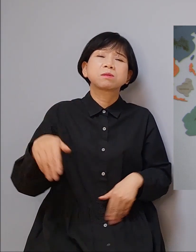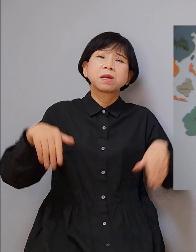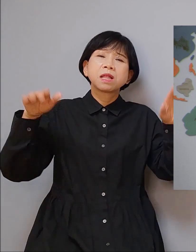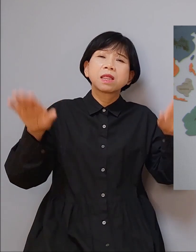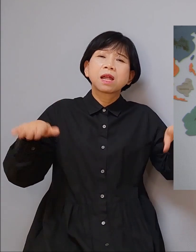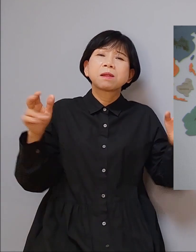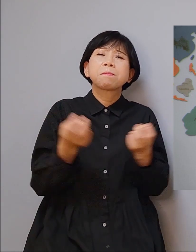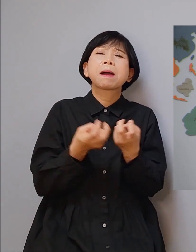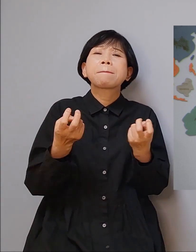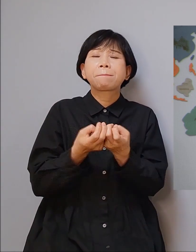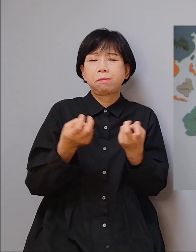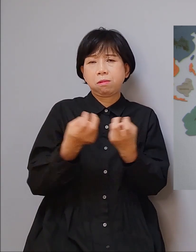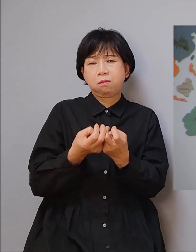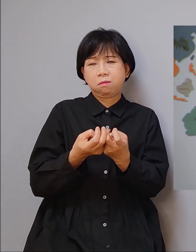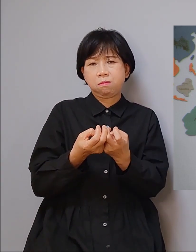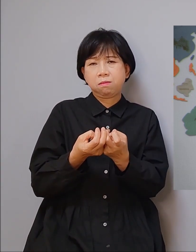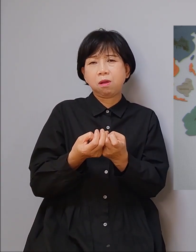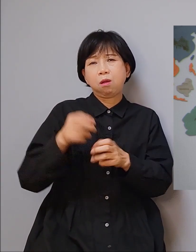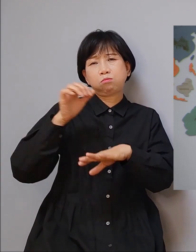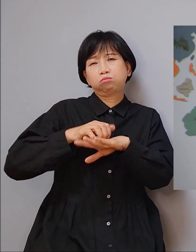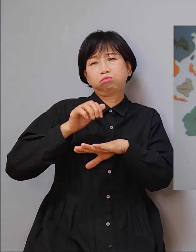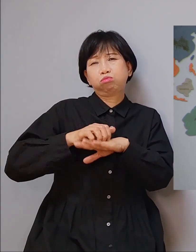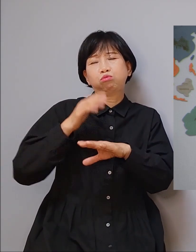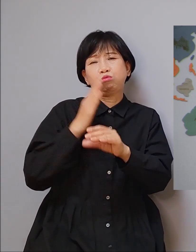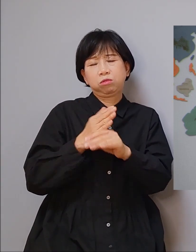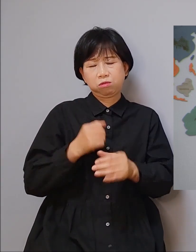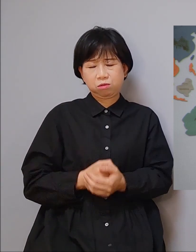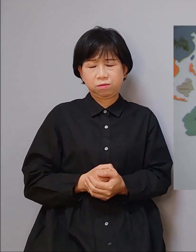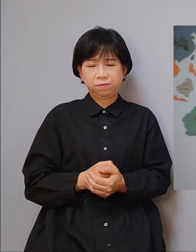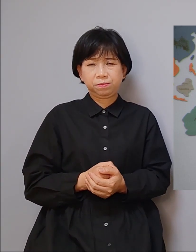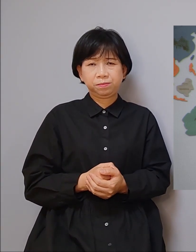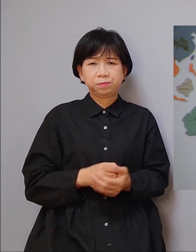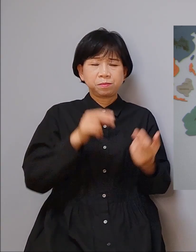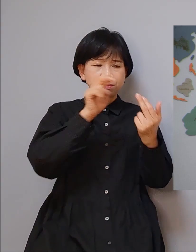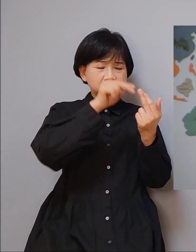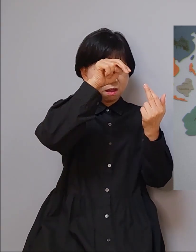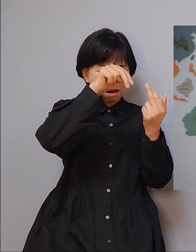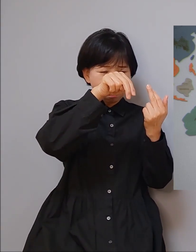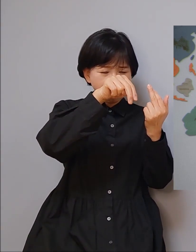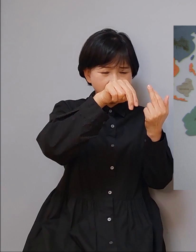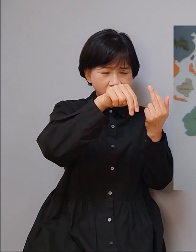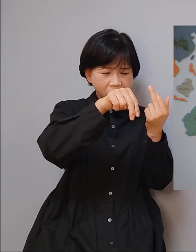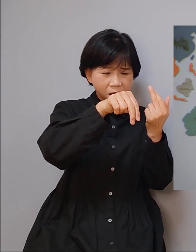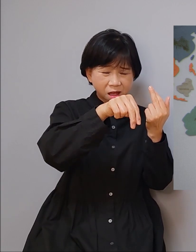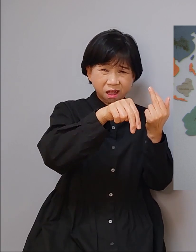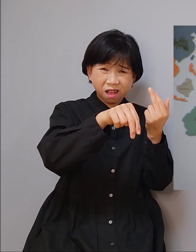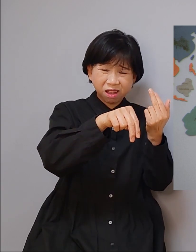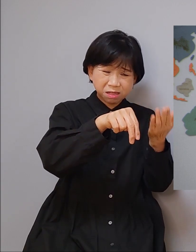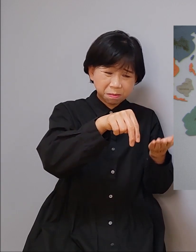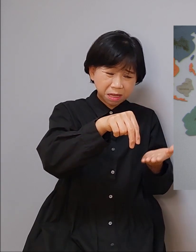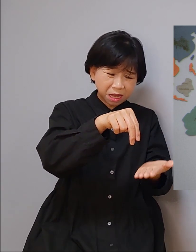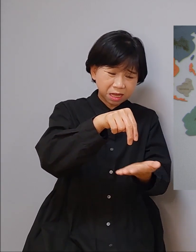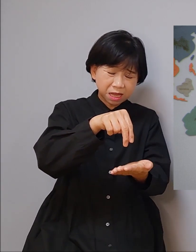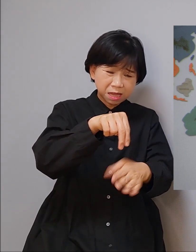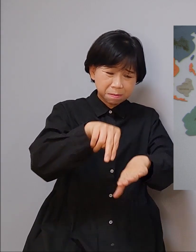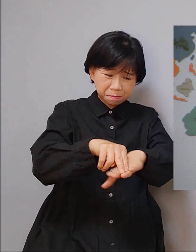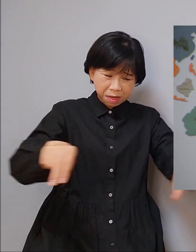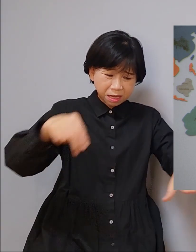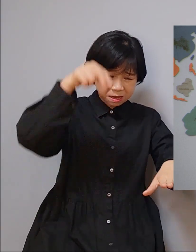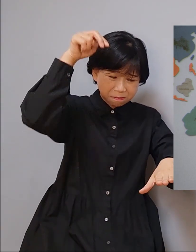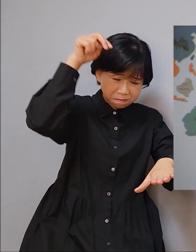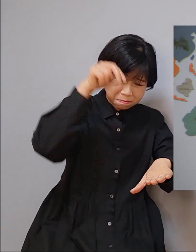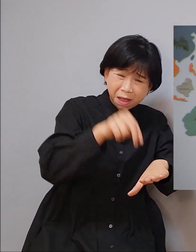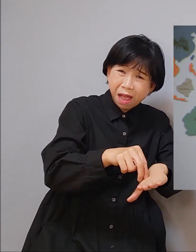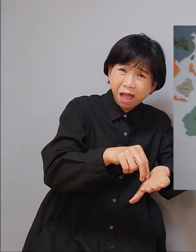겁니다. 이러다가 정말 땅바닥으로 곤두박질 칠 것 같습니다. 하나님이 우리에게 관심도 없는 것처럼